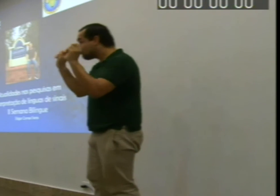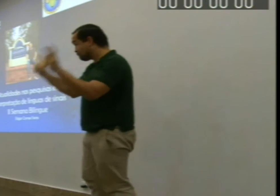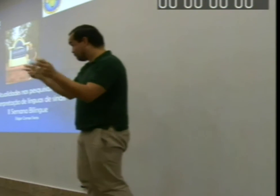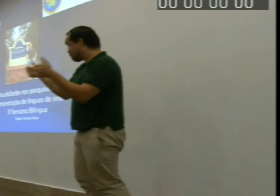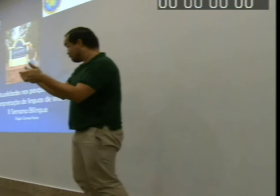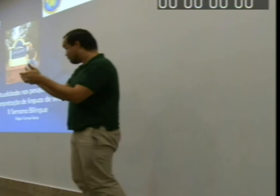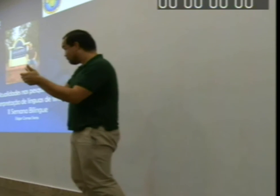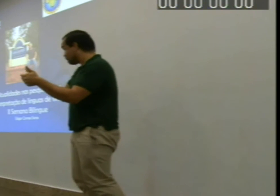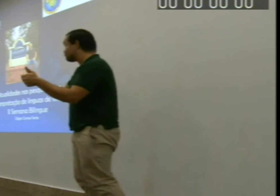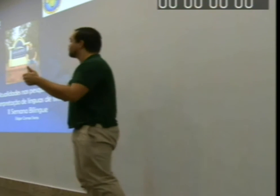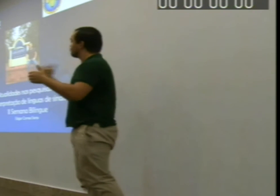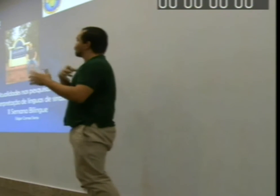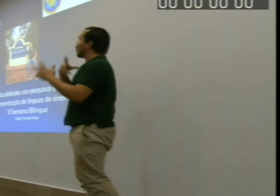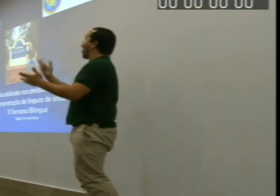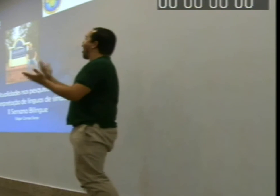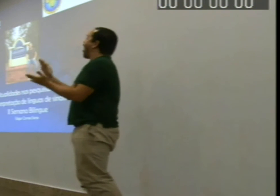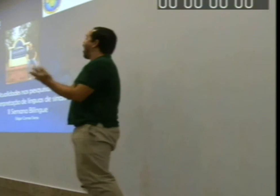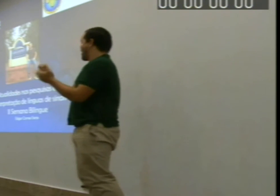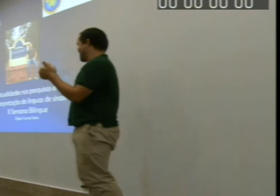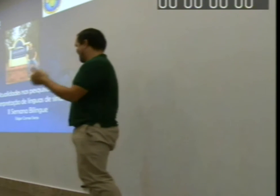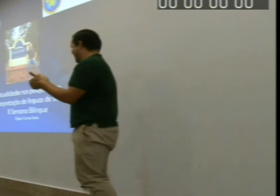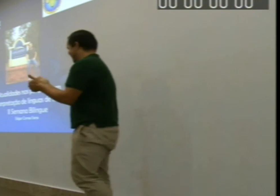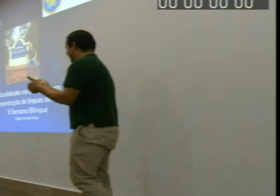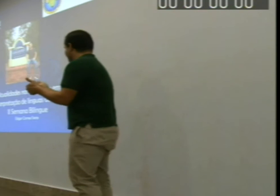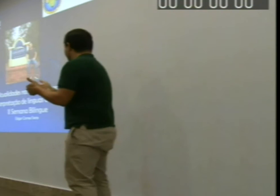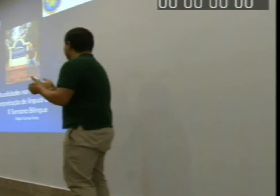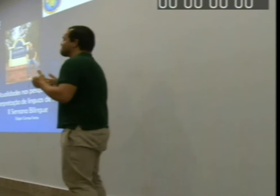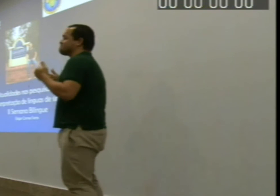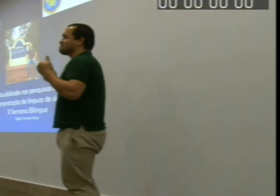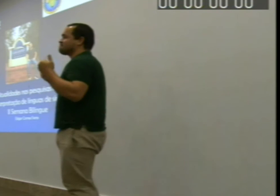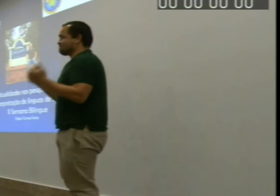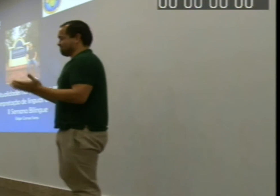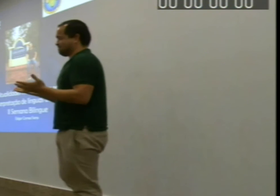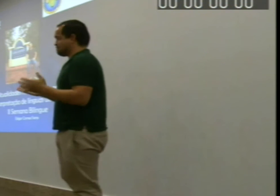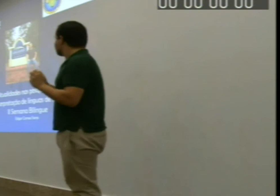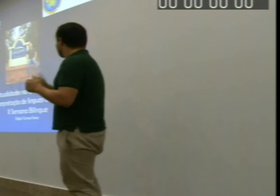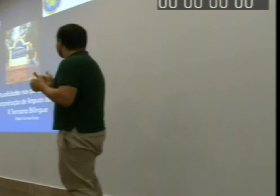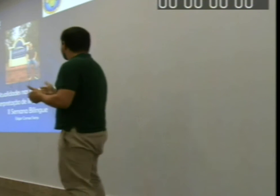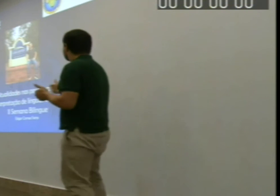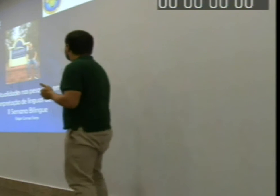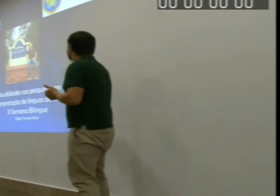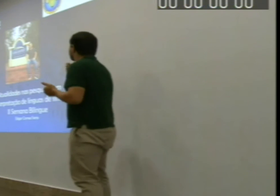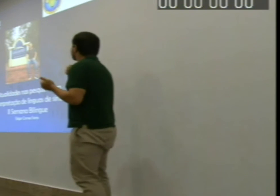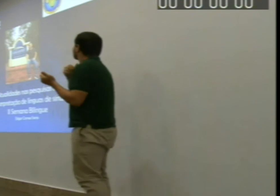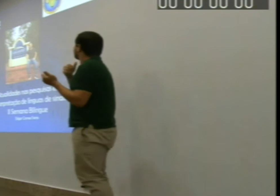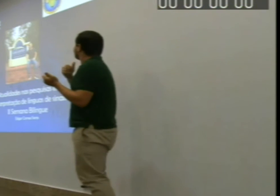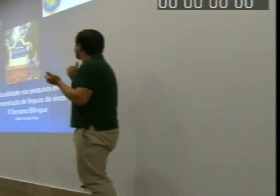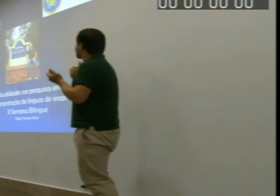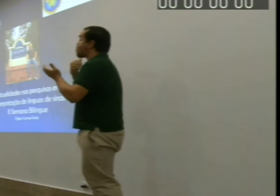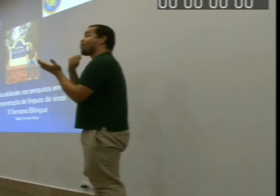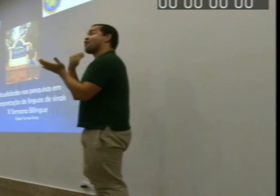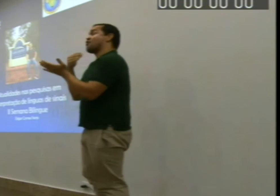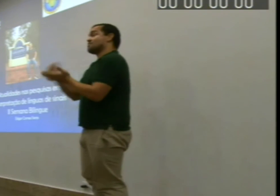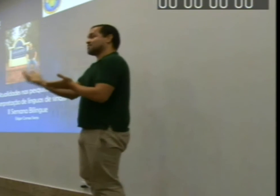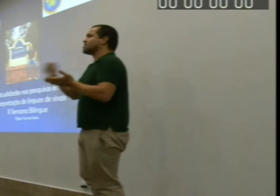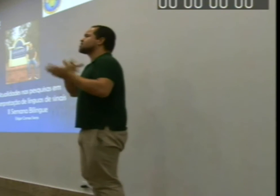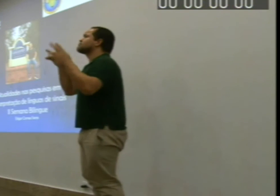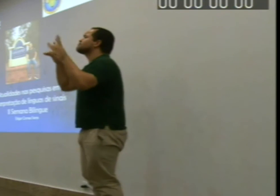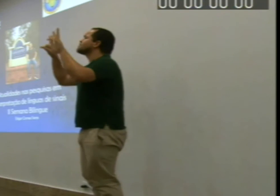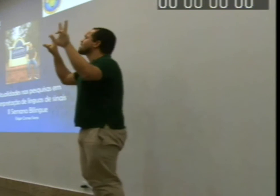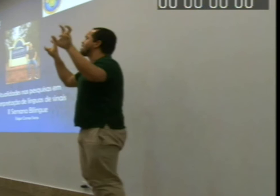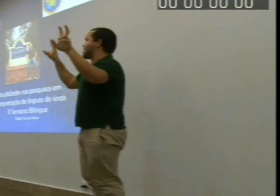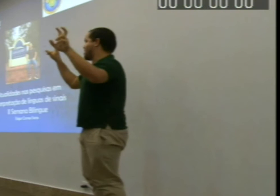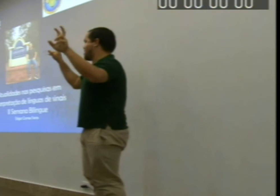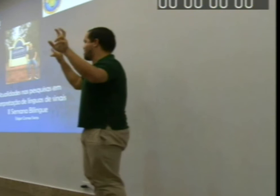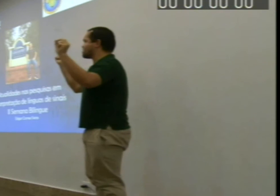não viu sintam-se à vontade OK eu é estilo de aula mesmo bom vamos lá eu